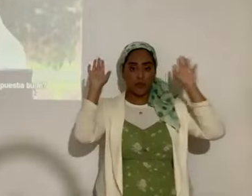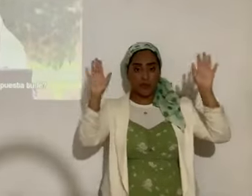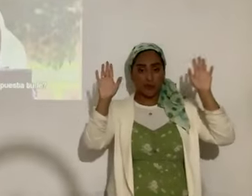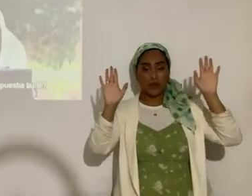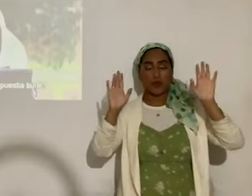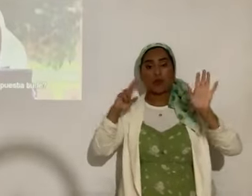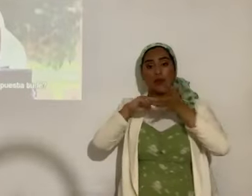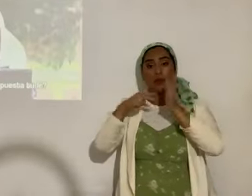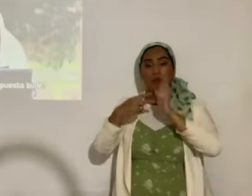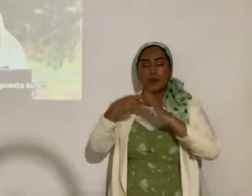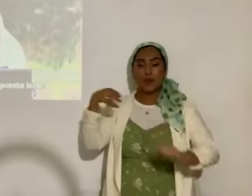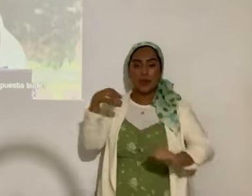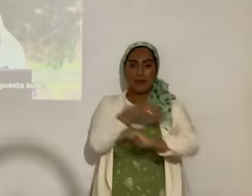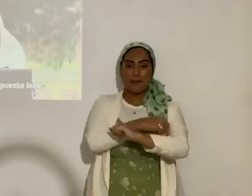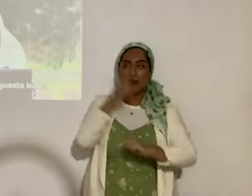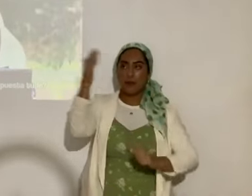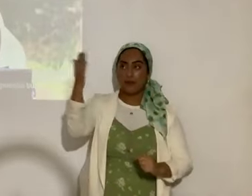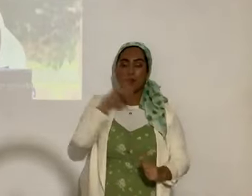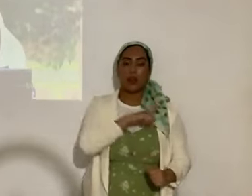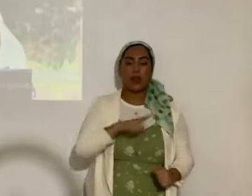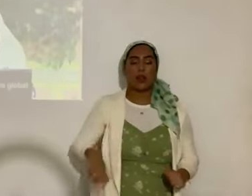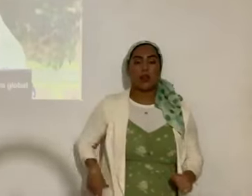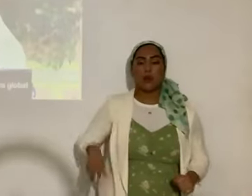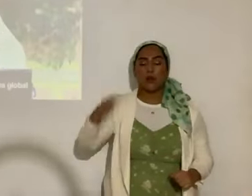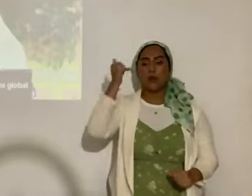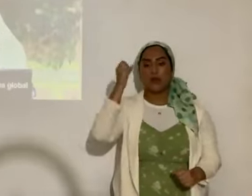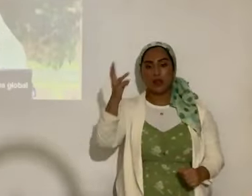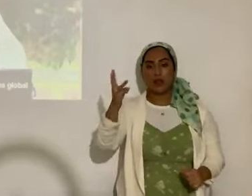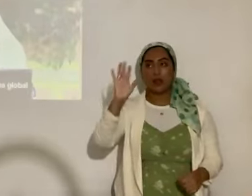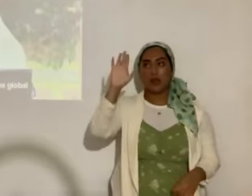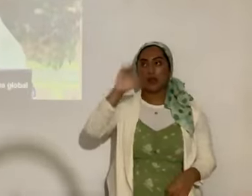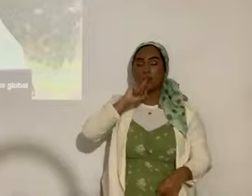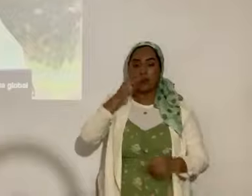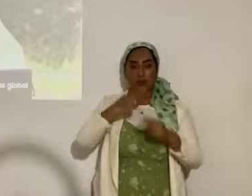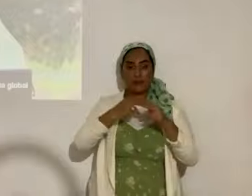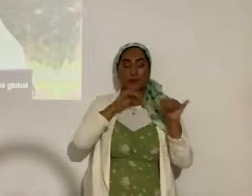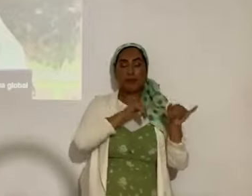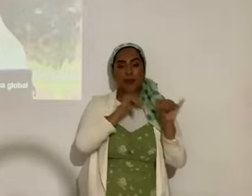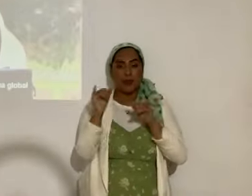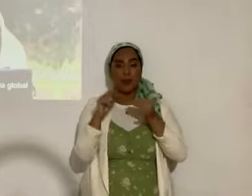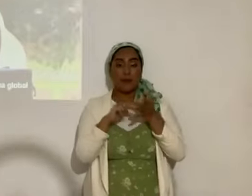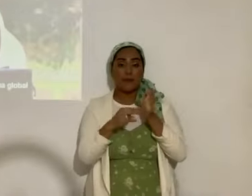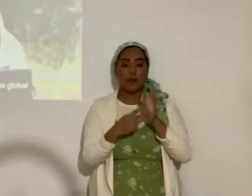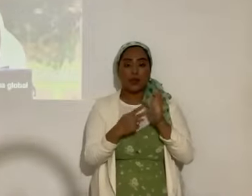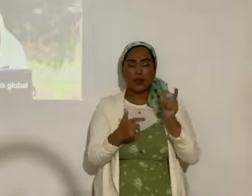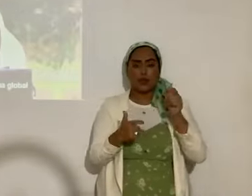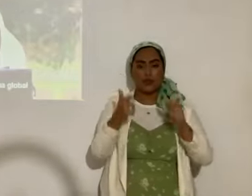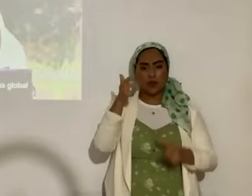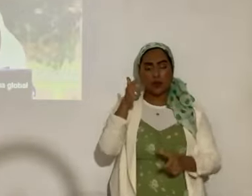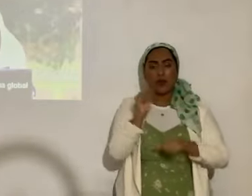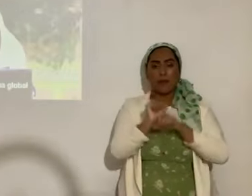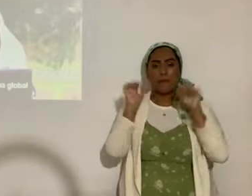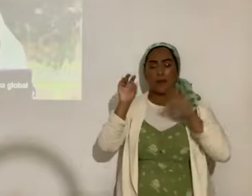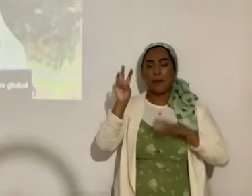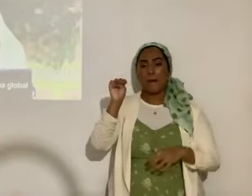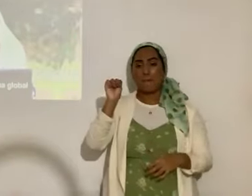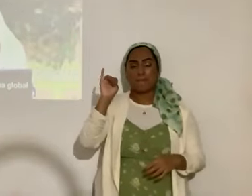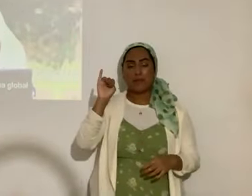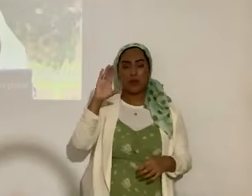palabra que nos indica El poder del adóndón yahshuaia su nombre y también es un prodigio un milagro o señal